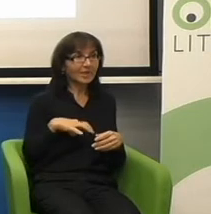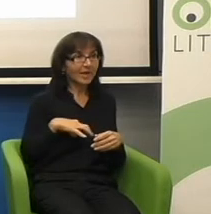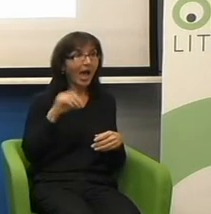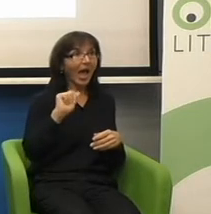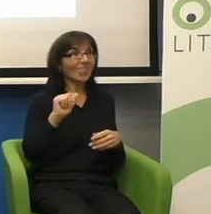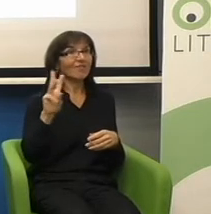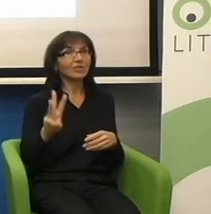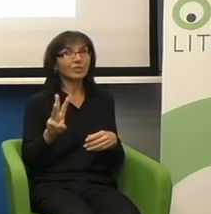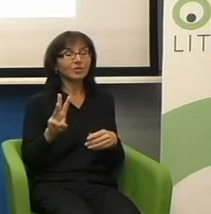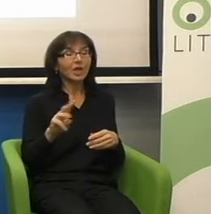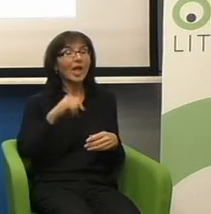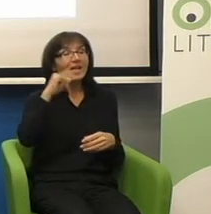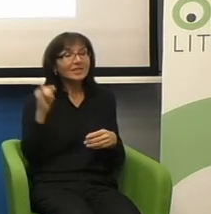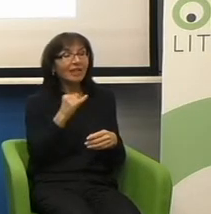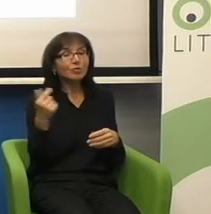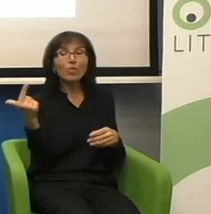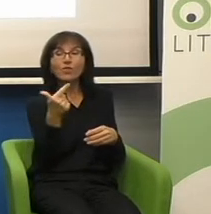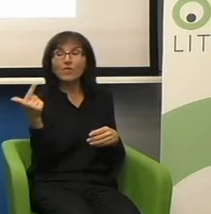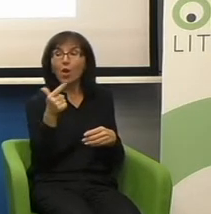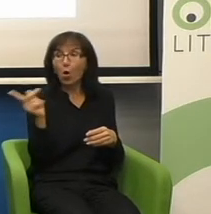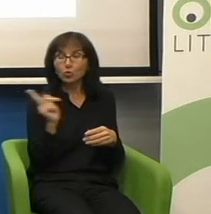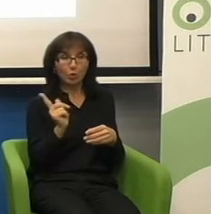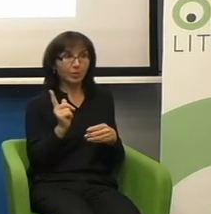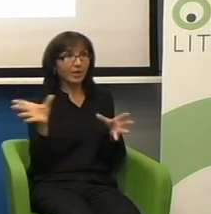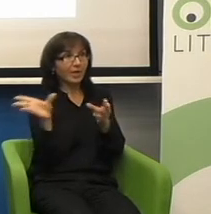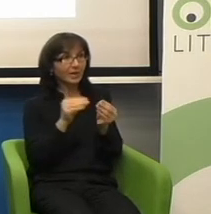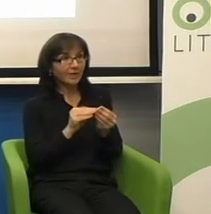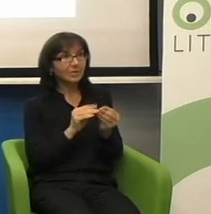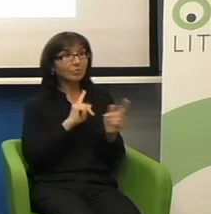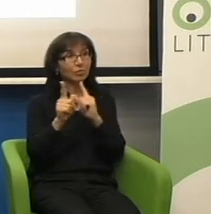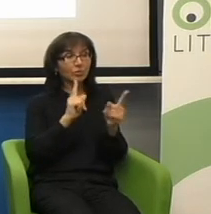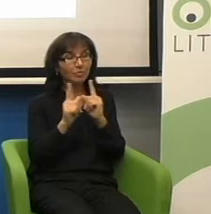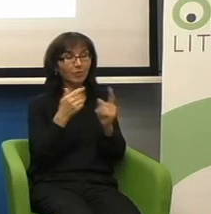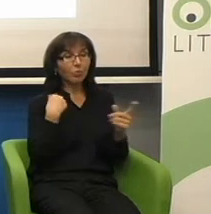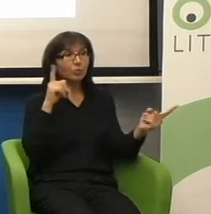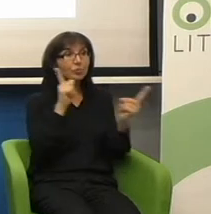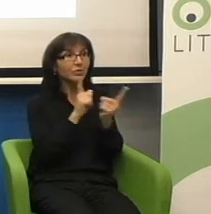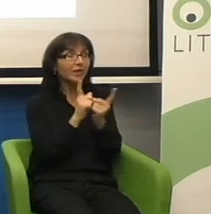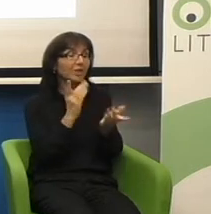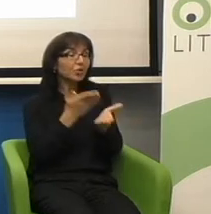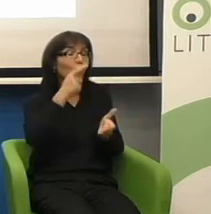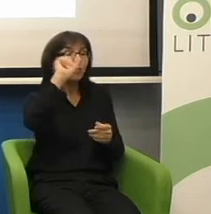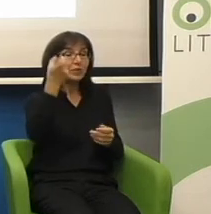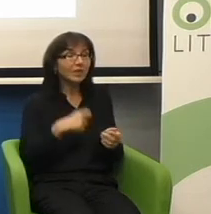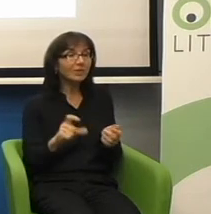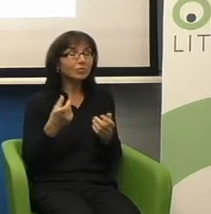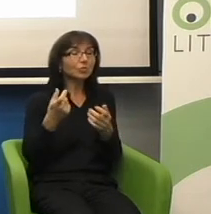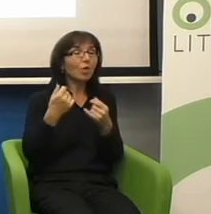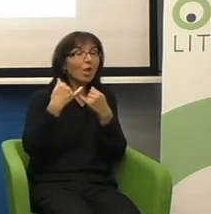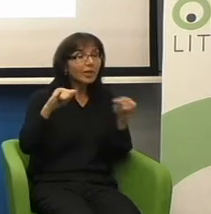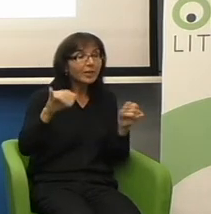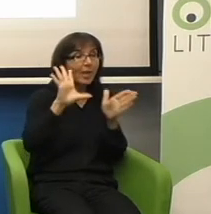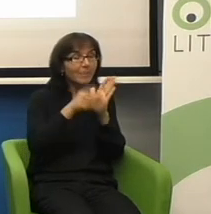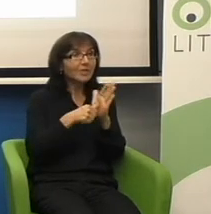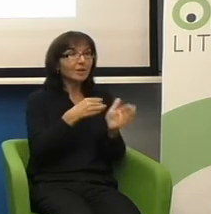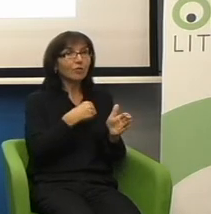zawsze przeprowadzaliśmy we dwoje. Także sam materiał zebrany podczas tych spotkań, to było spotkanie nie tylko w Gdańsku, bo jeździliśmy po różnych miastach w Polsce,